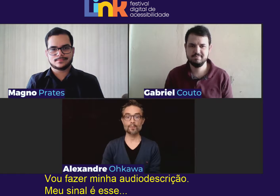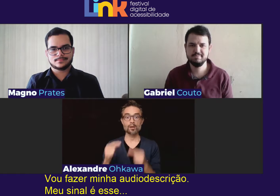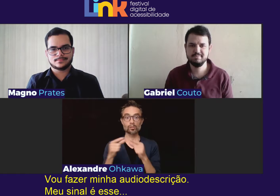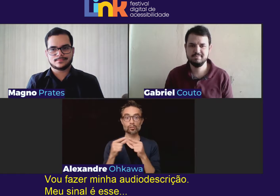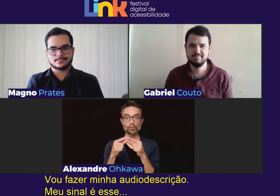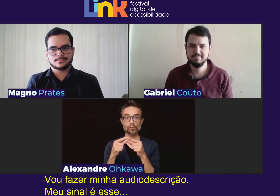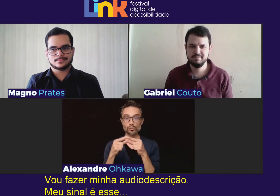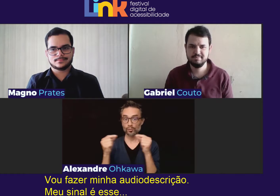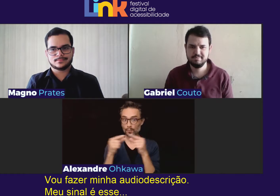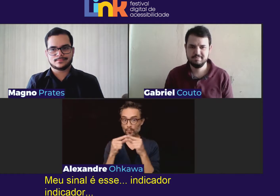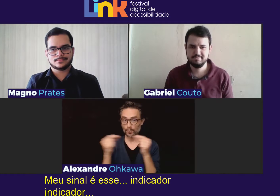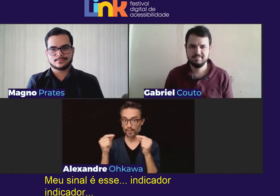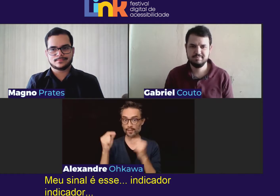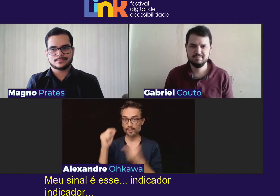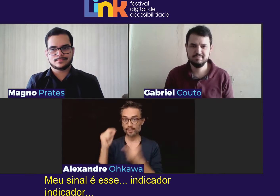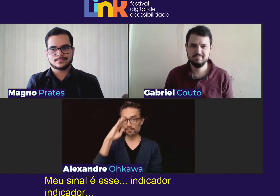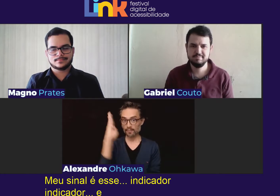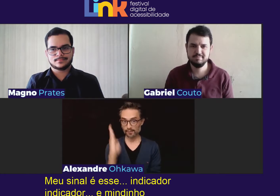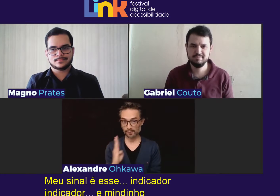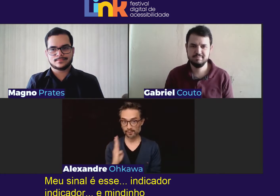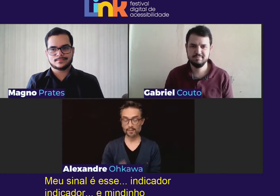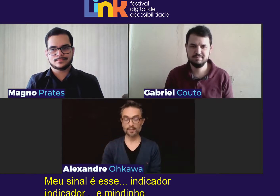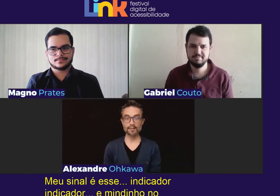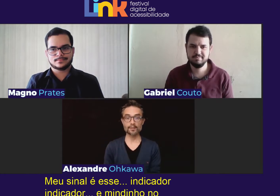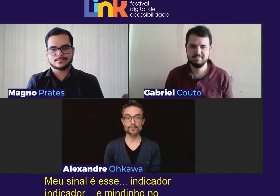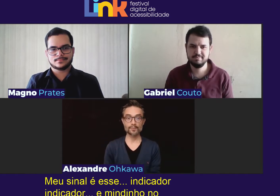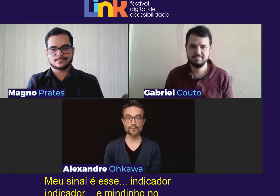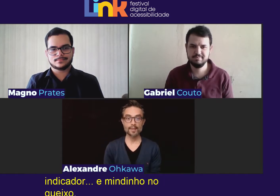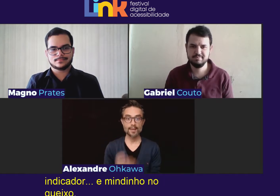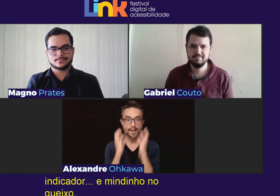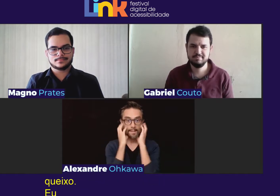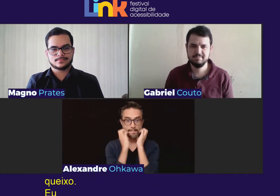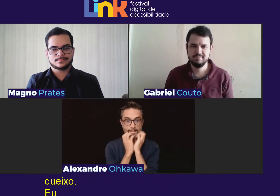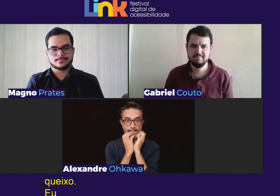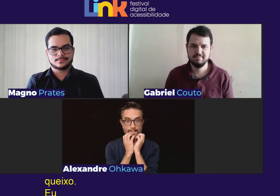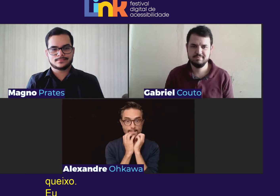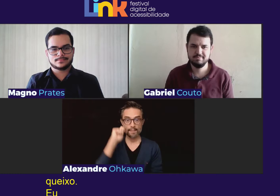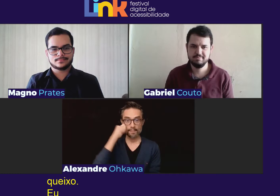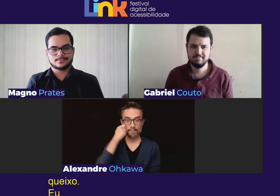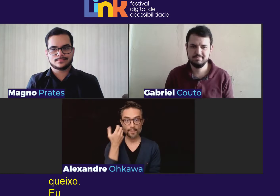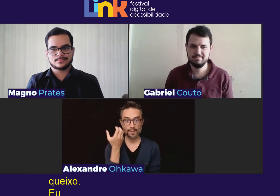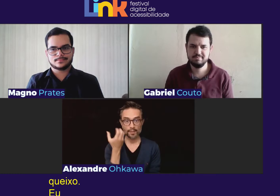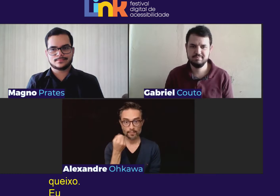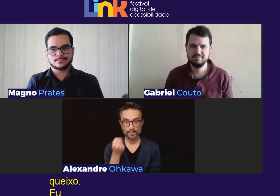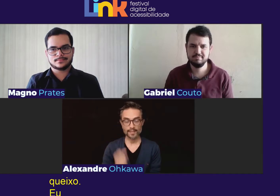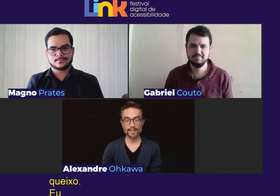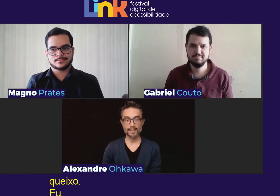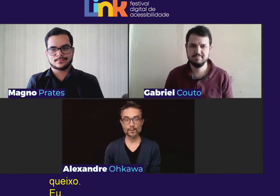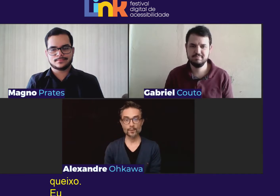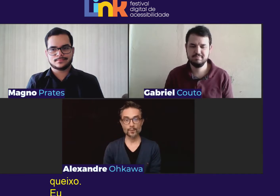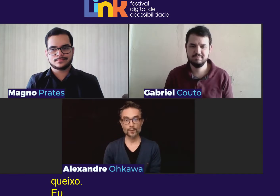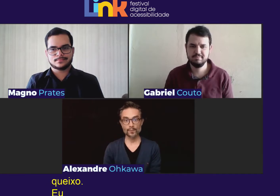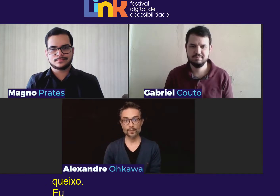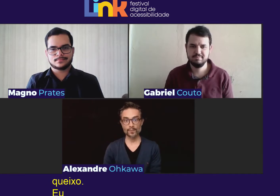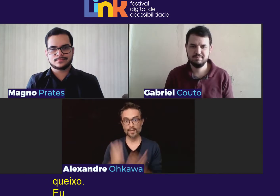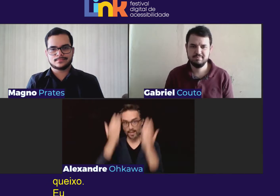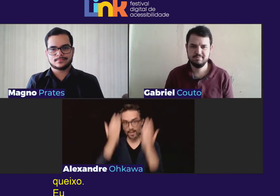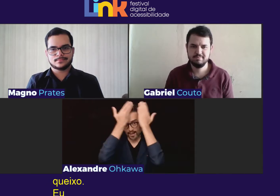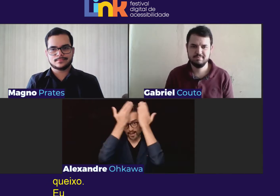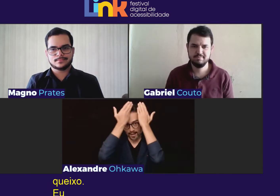queixo. Eu tenho descendência japonesa e brasileira. A minha barba é